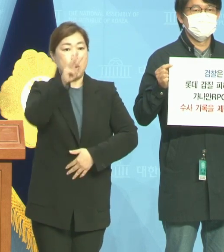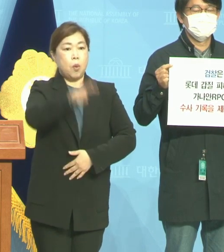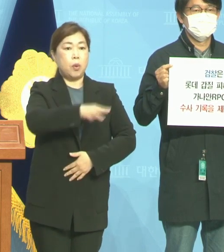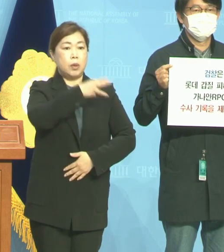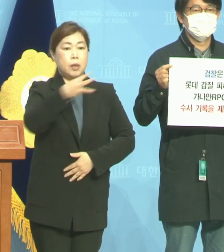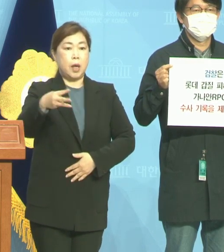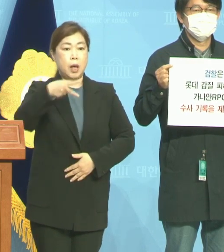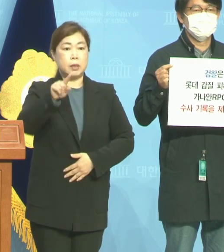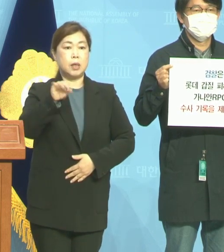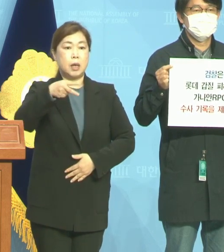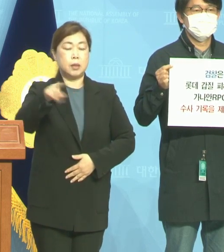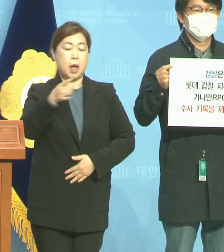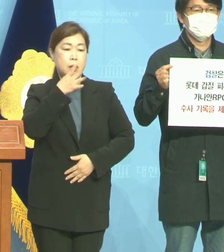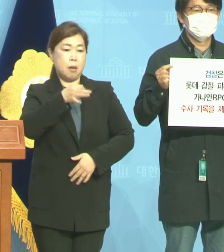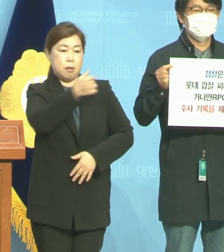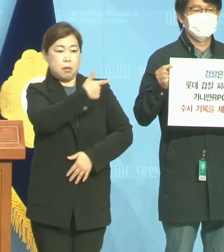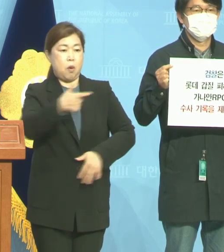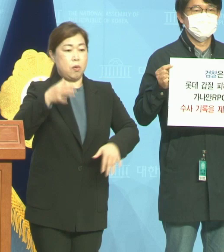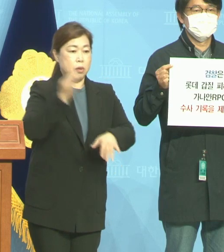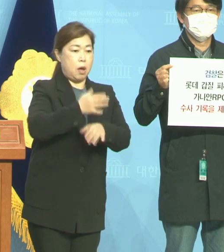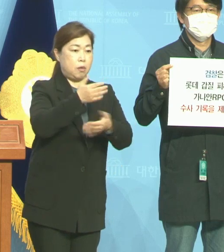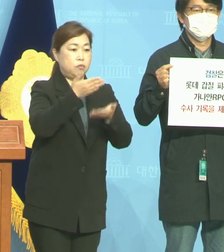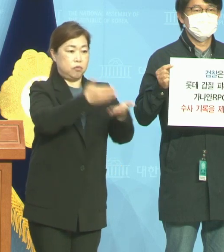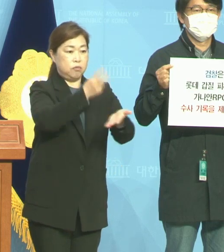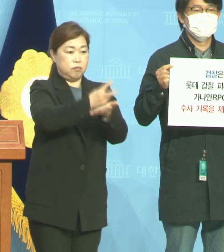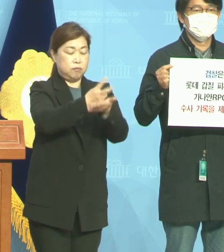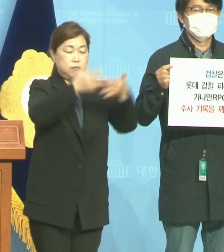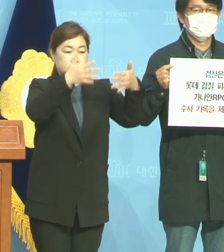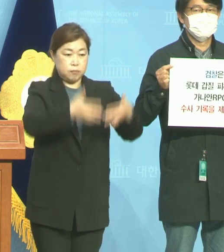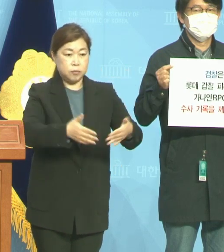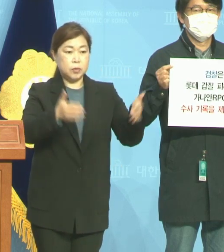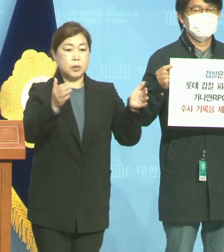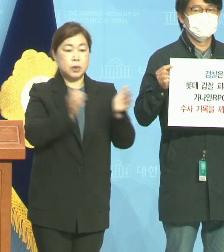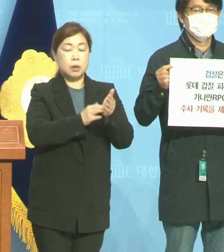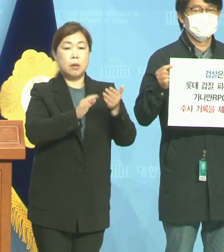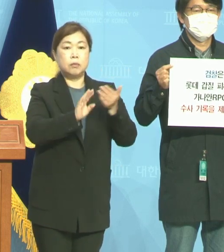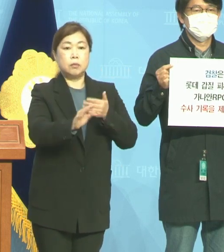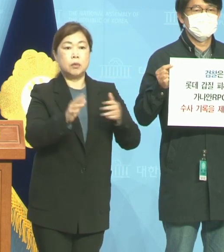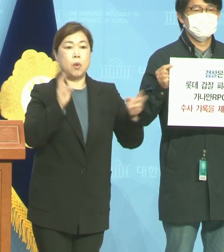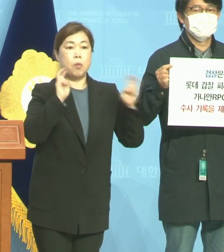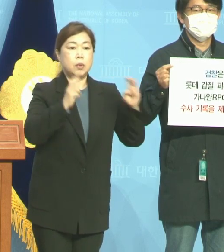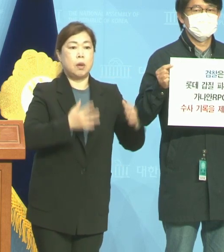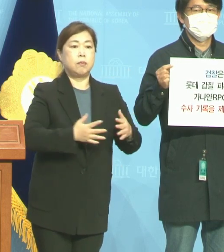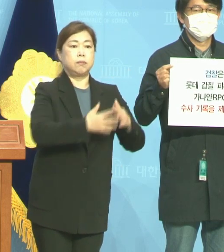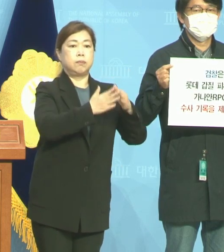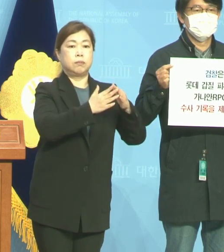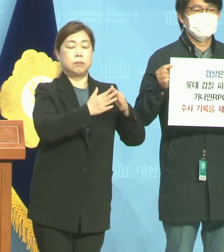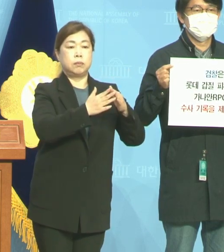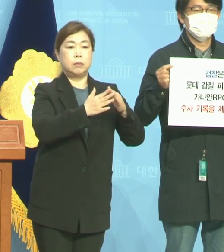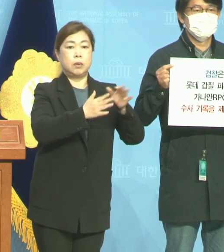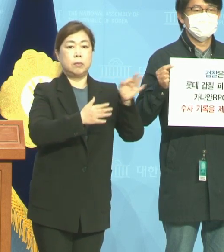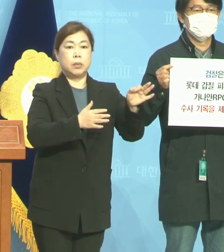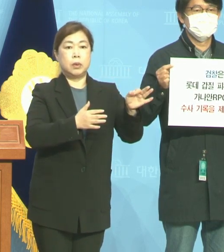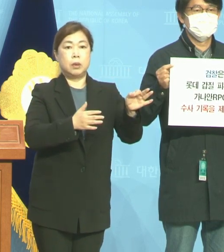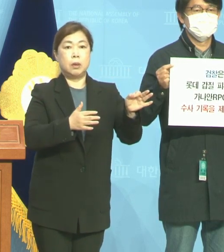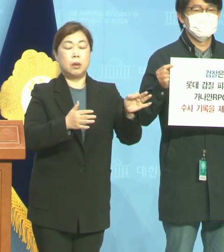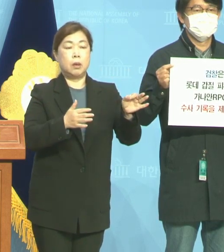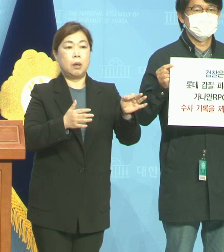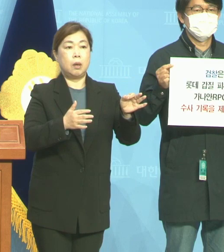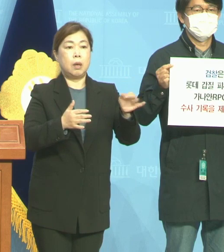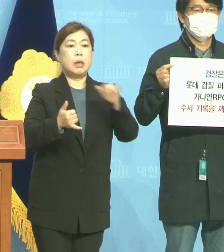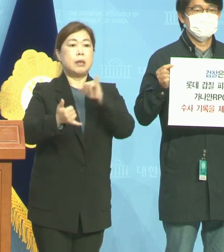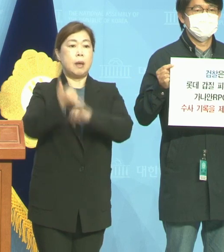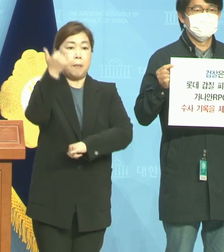수매 해주겠다는 약속을 지키지 않아서 공장 건립 비용 과 운영상의 적자로 인해 도산한 회사입니다